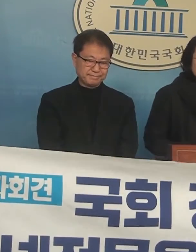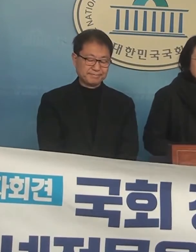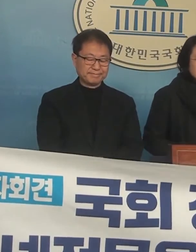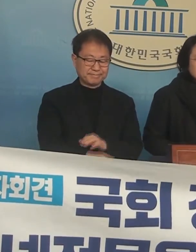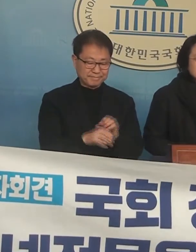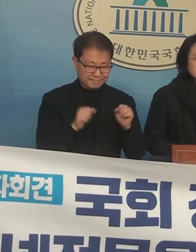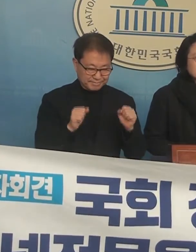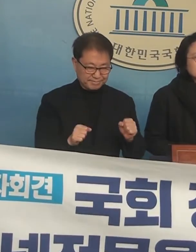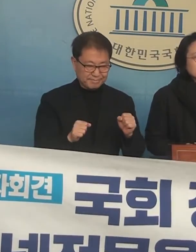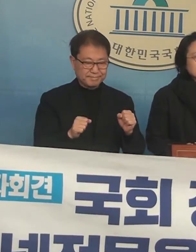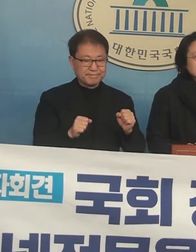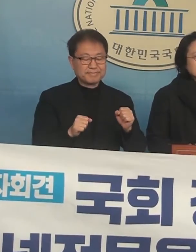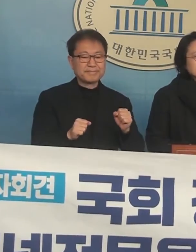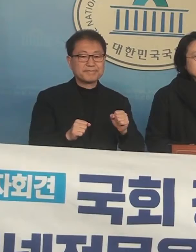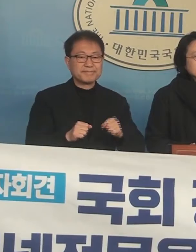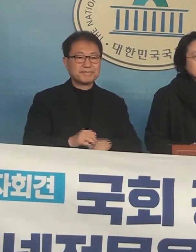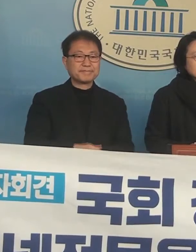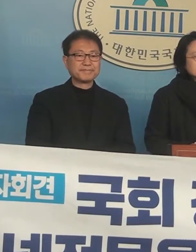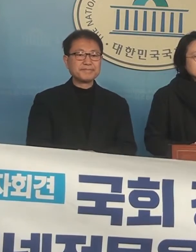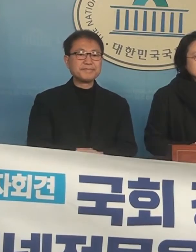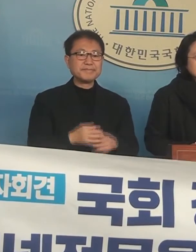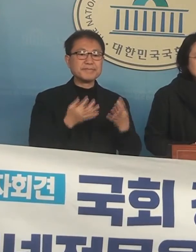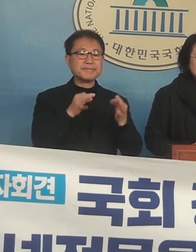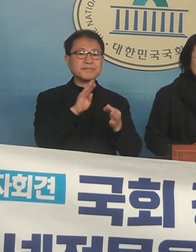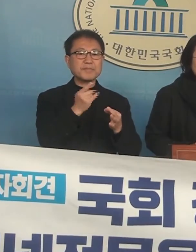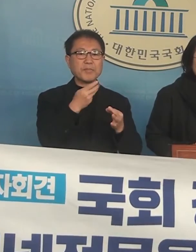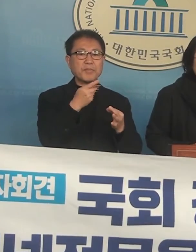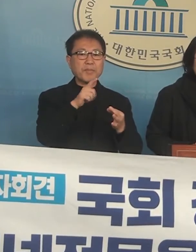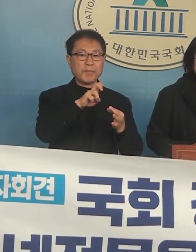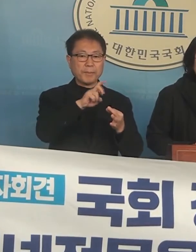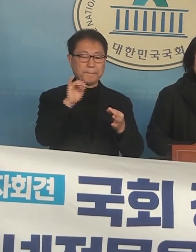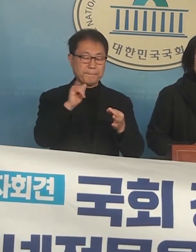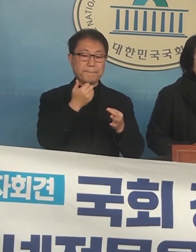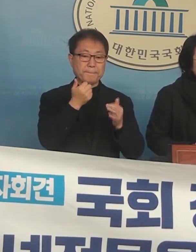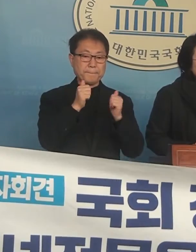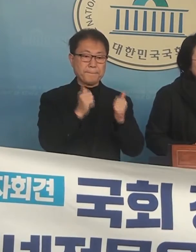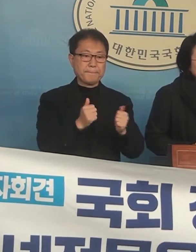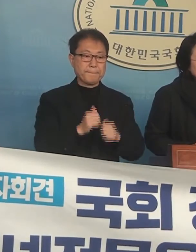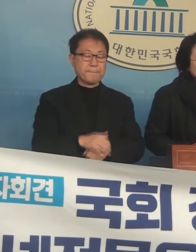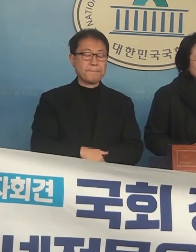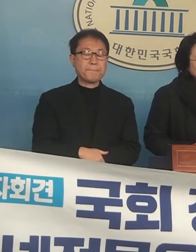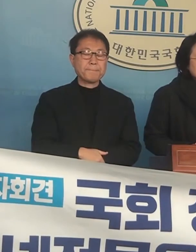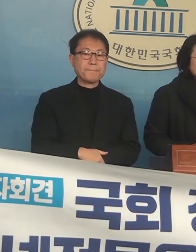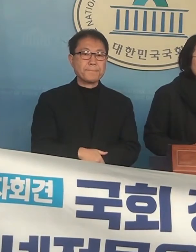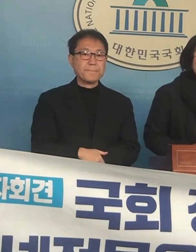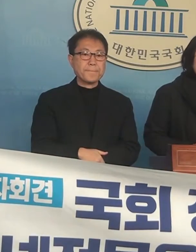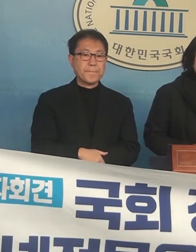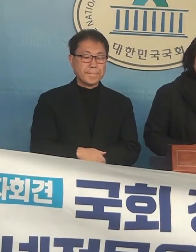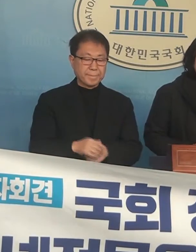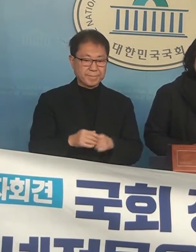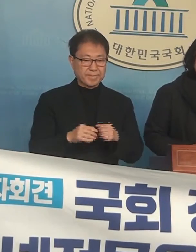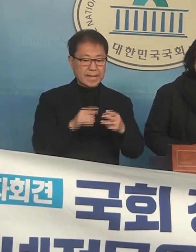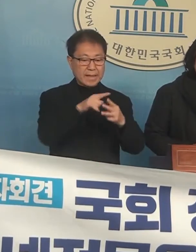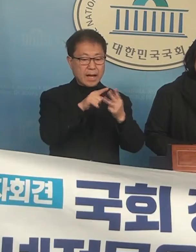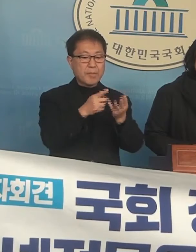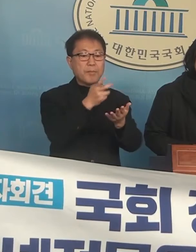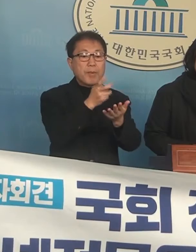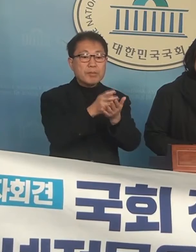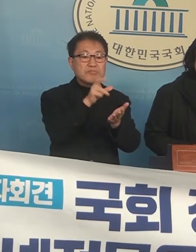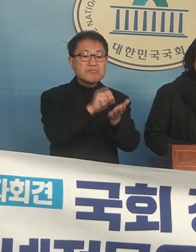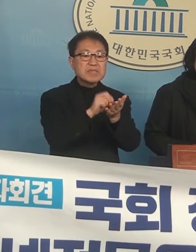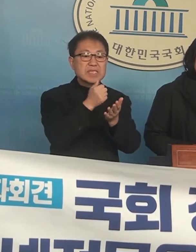네, 안녕하세요. 경실련 소비자정의센터 김보람이 변호사입니다. 데이터 산법이 모두